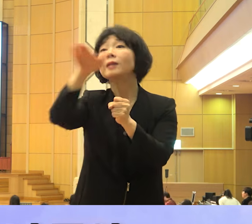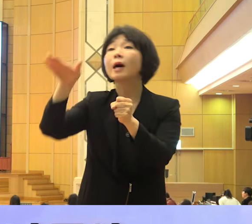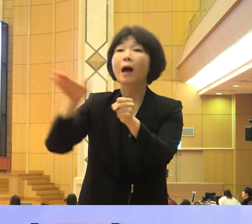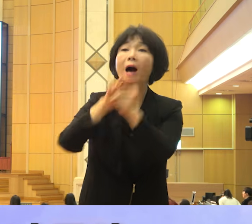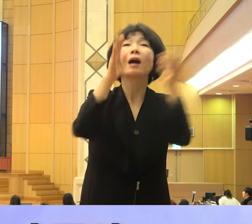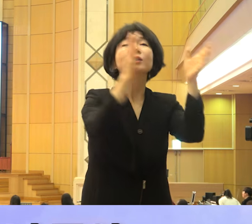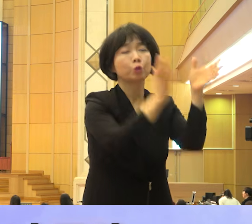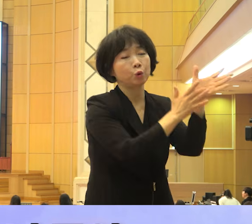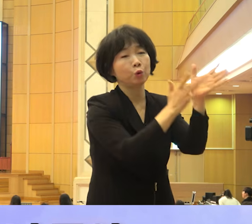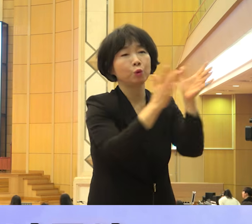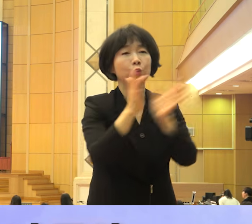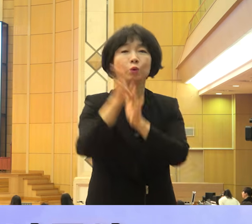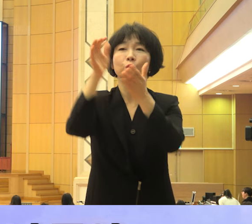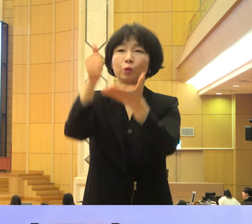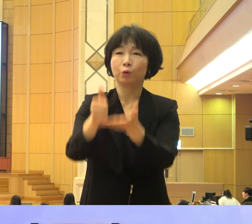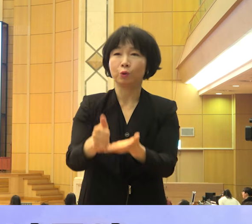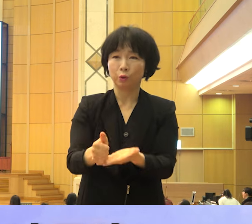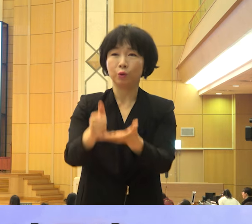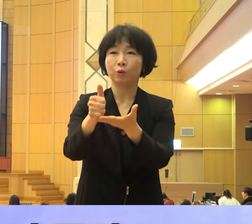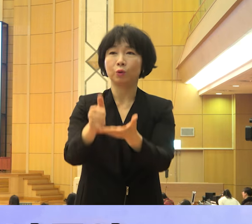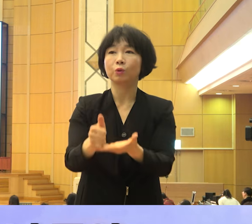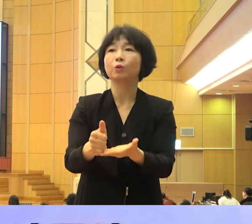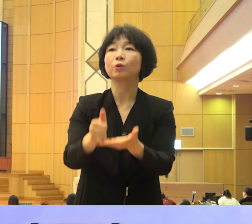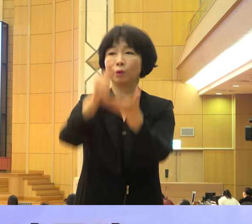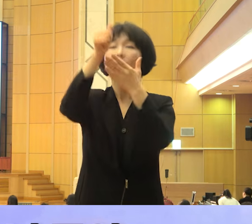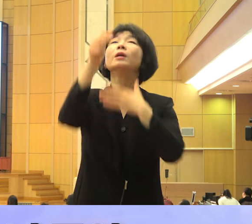우리 마지막으로 찬양할 수 있습니다. 그 사랑